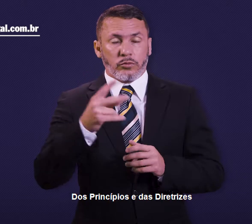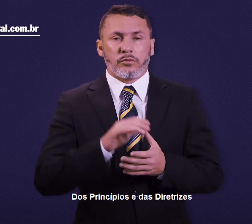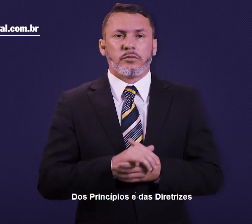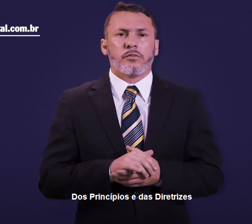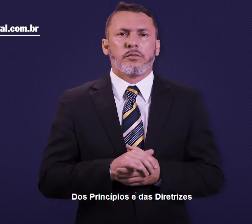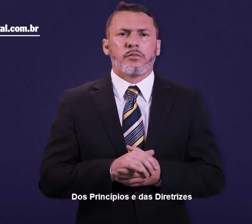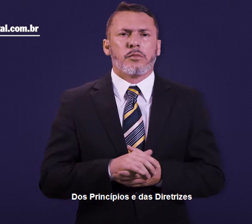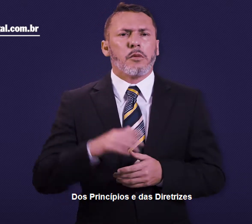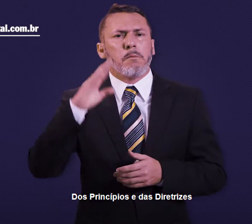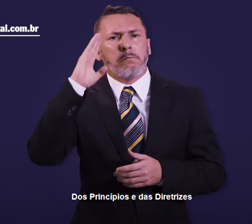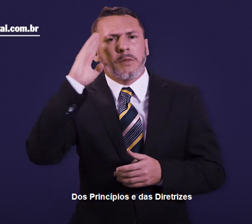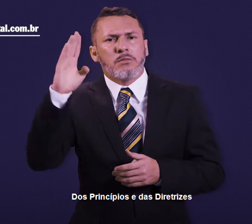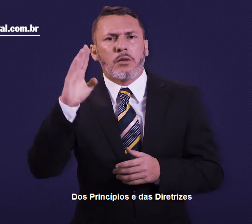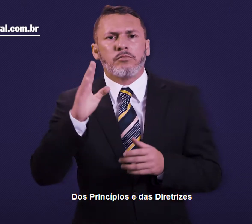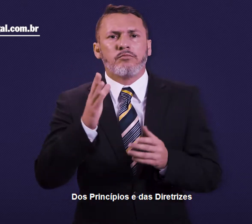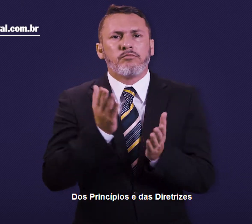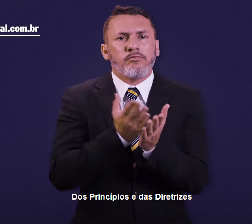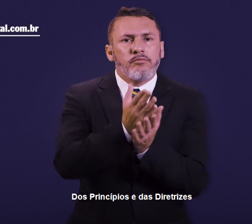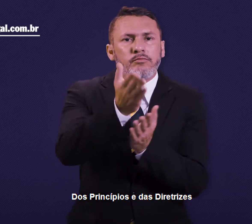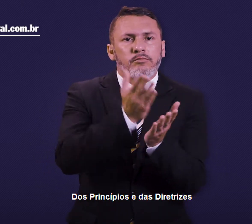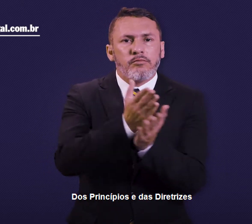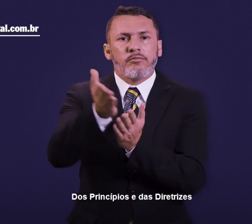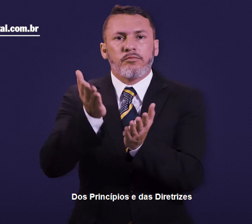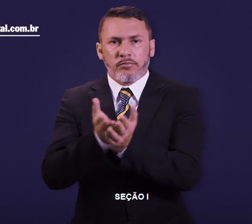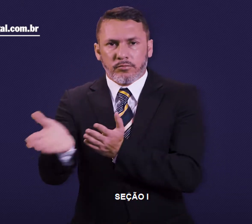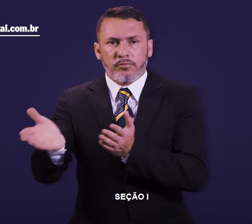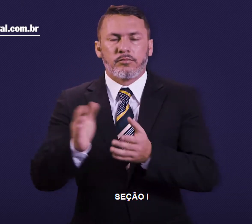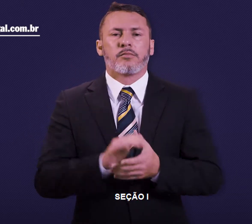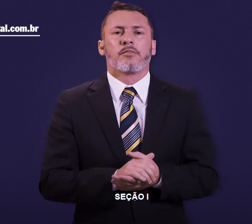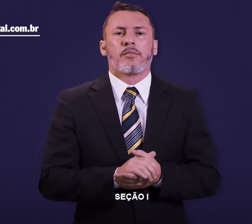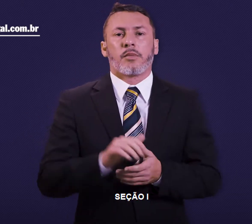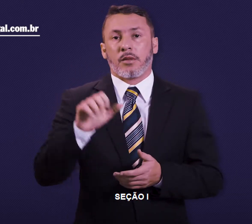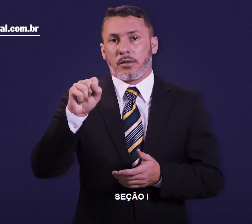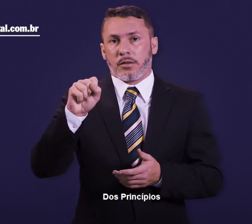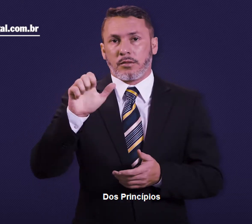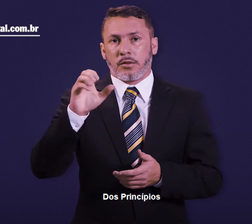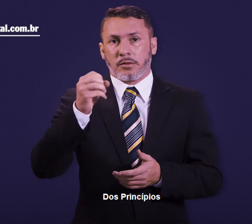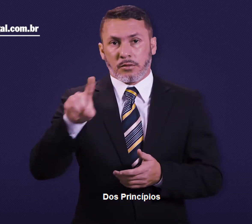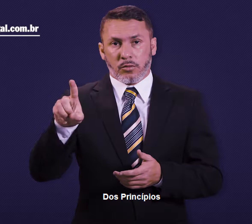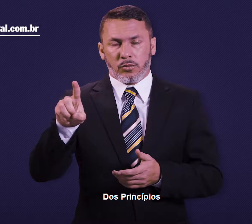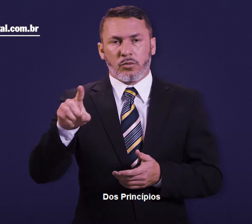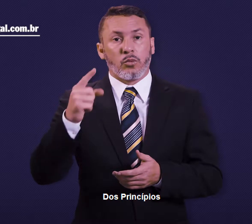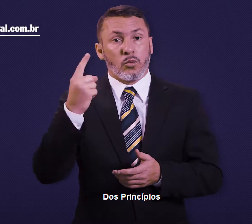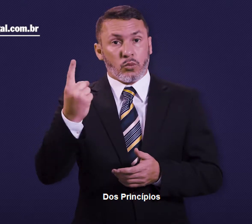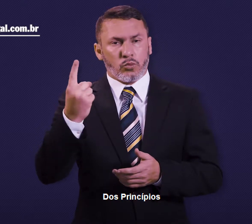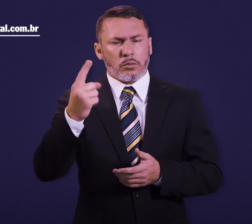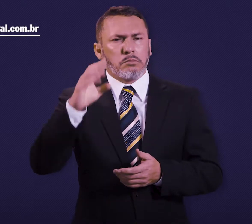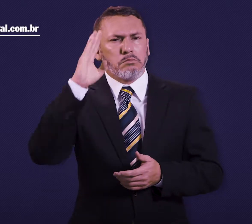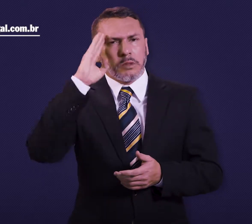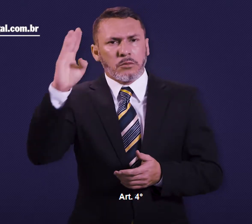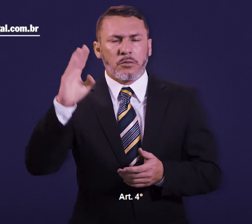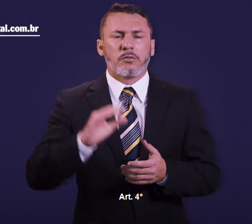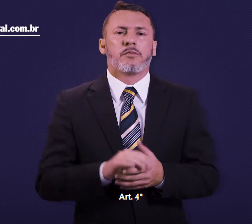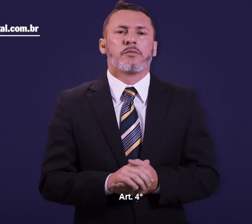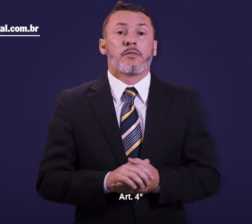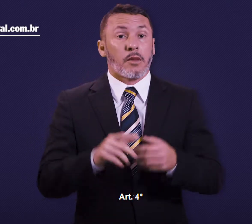Dos princípios e das diretrizes. Seção 1. Dos princípios. Artigo